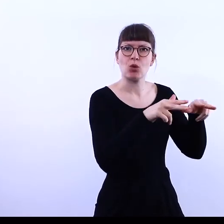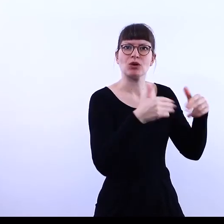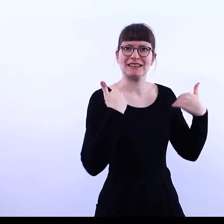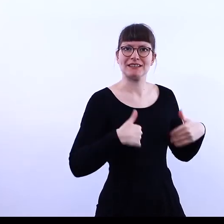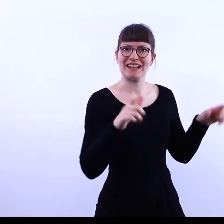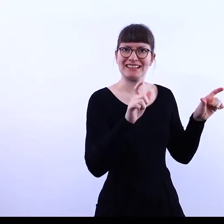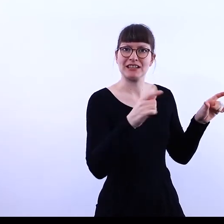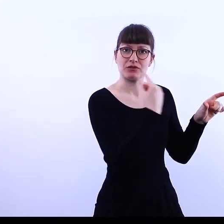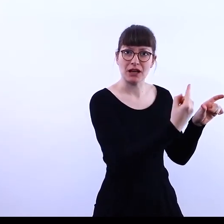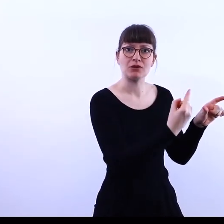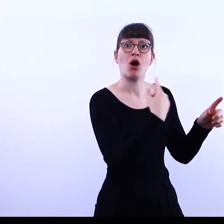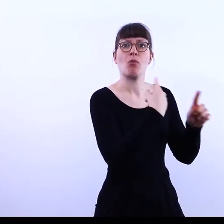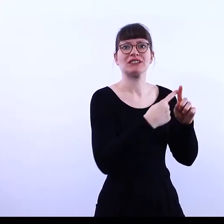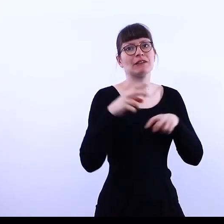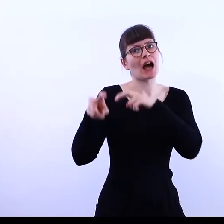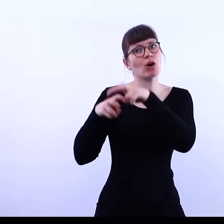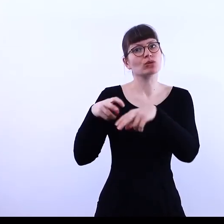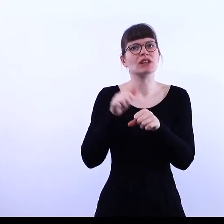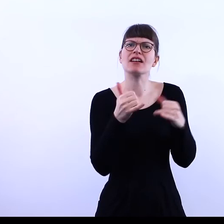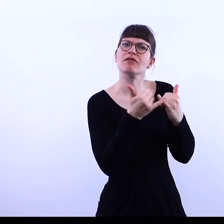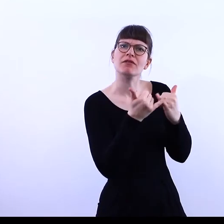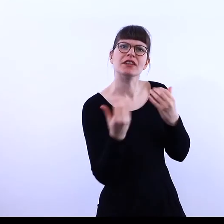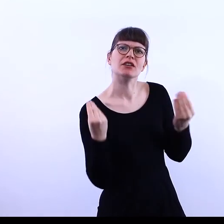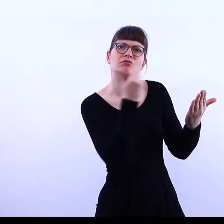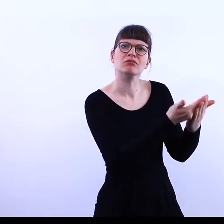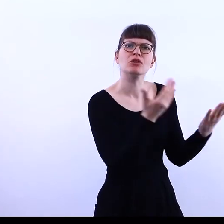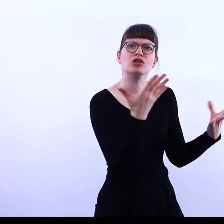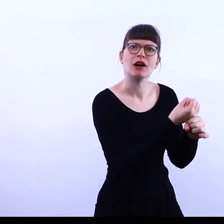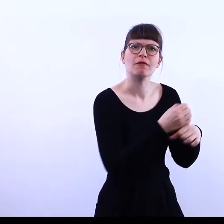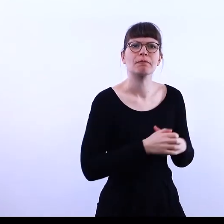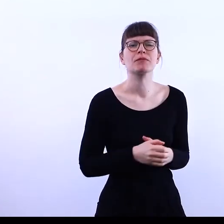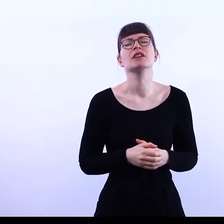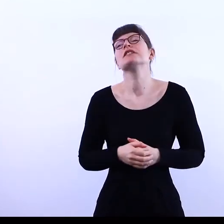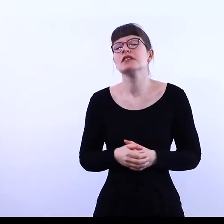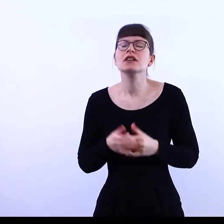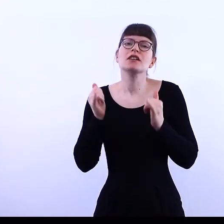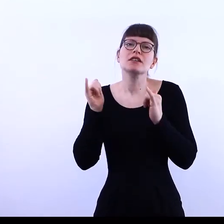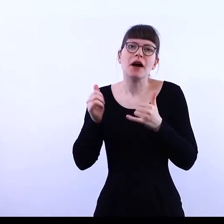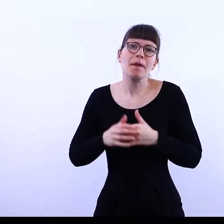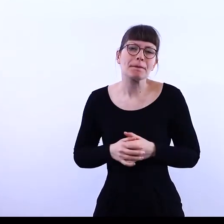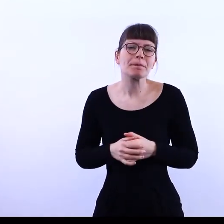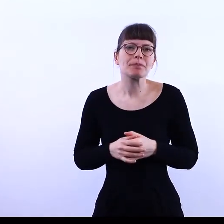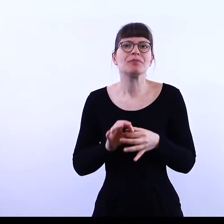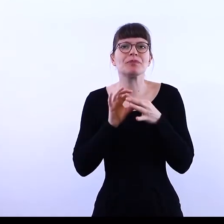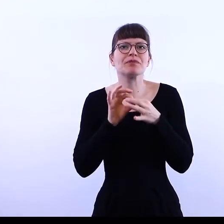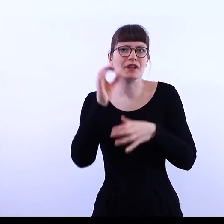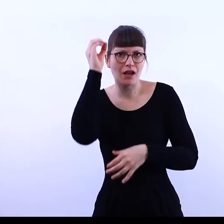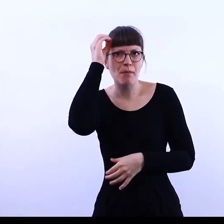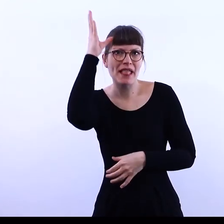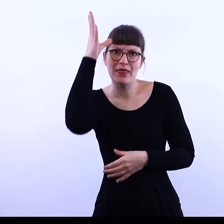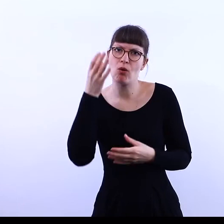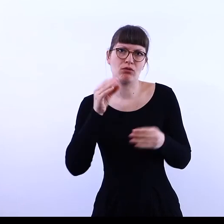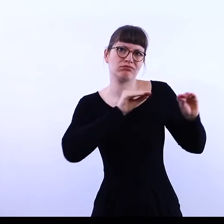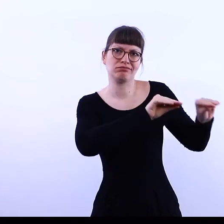positiv für sich nutzen können? Ja, also einerseits muss ich natürlich sagen, über die Bildung, ich glaube, es muss